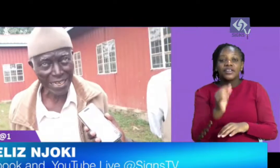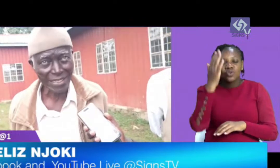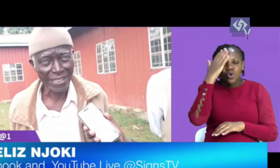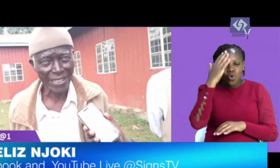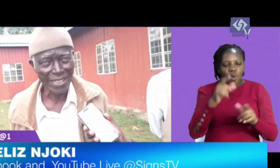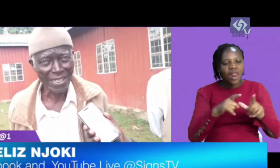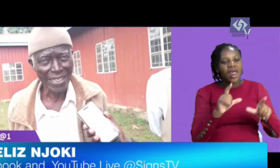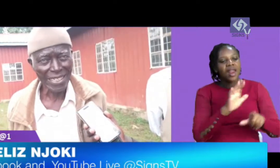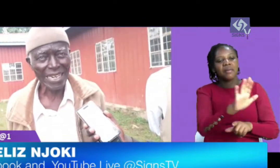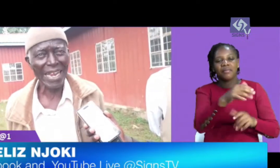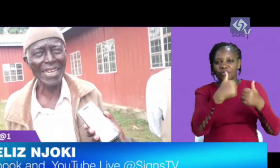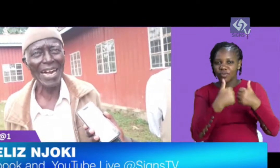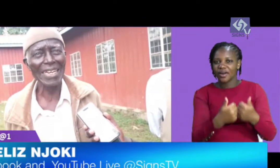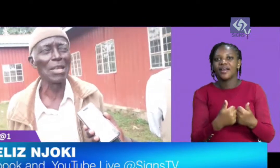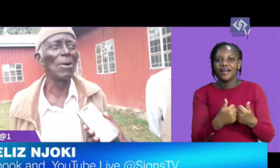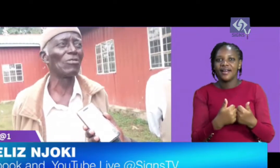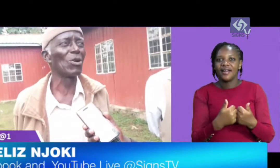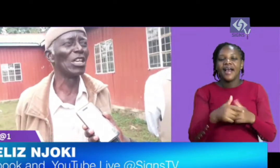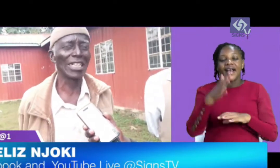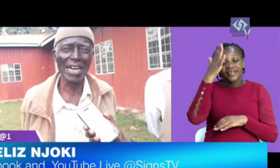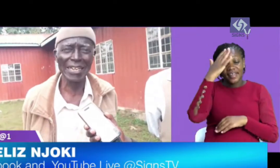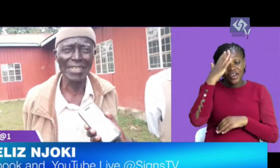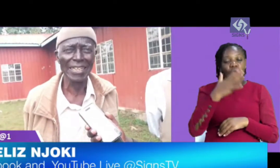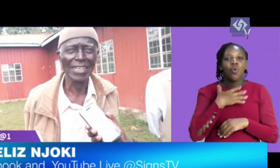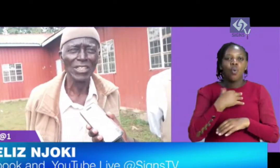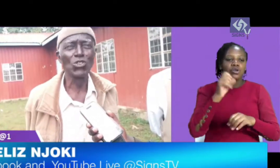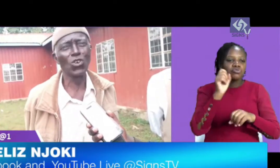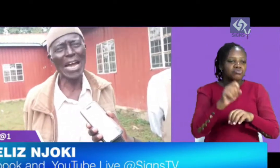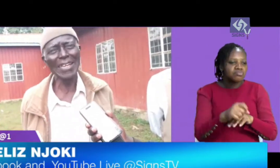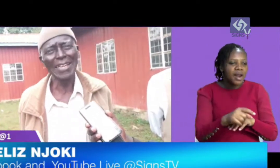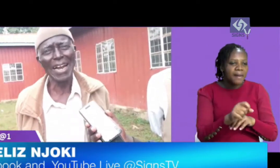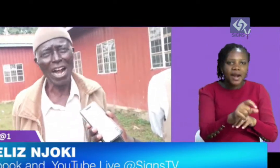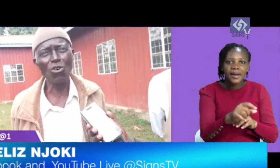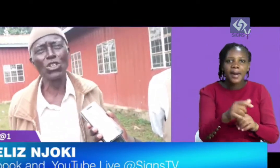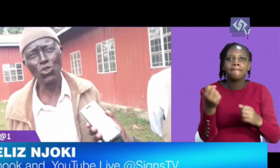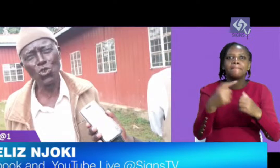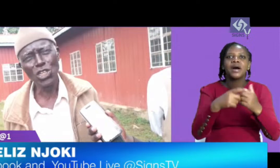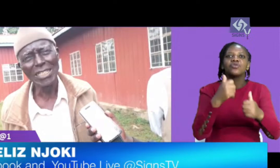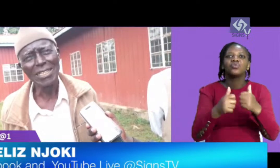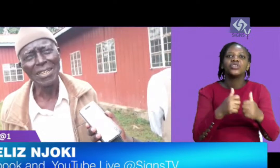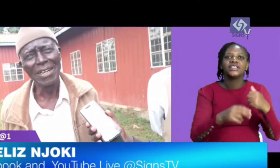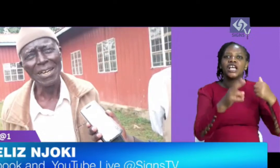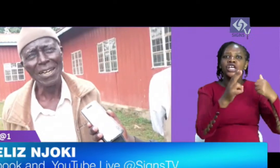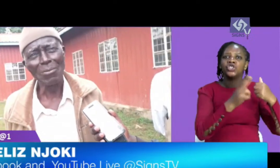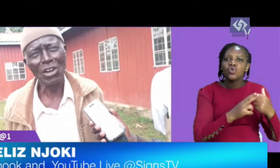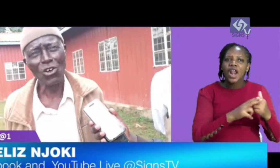shamba yake inatakikani ipandwe mwezi gani, Julai au